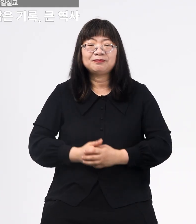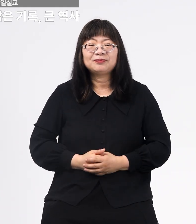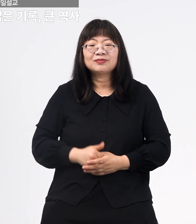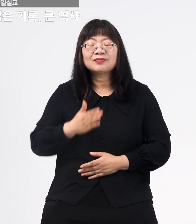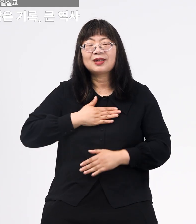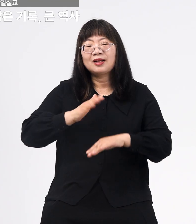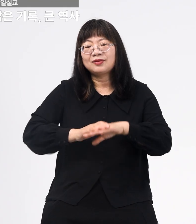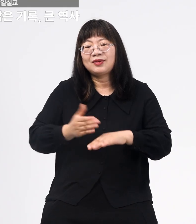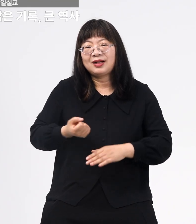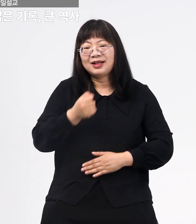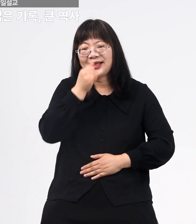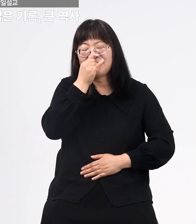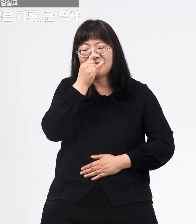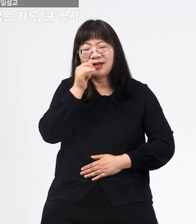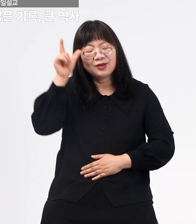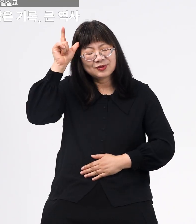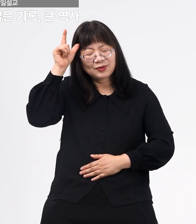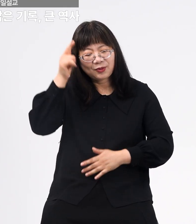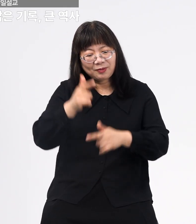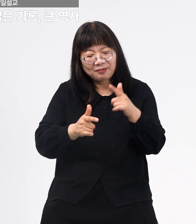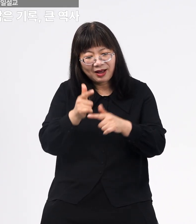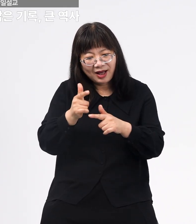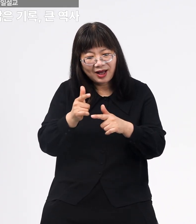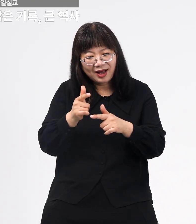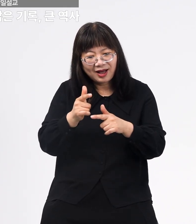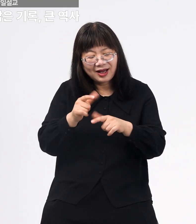내 손에 들려진 소막대기는 뭡니까?